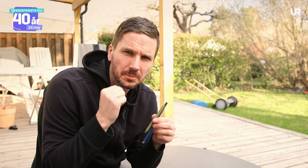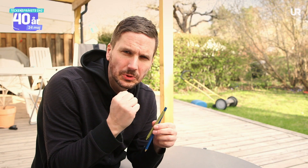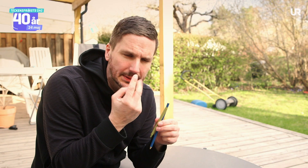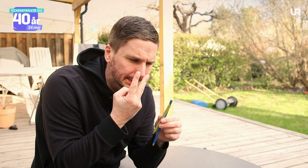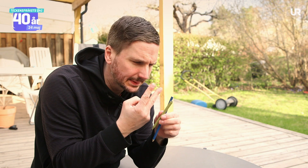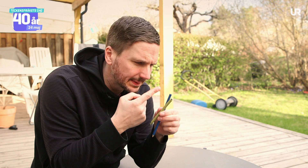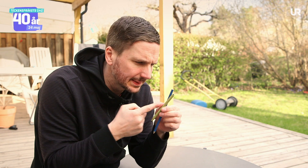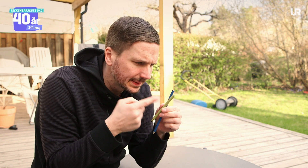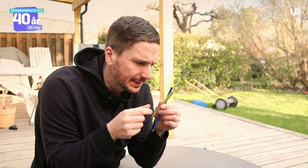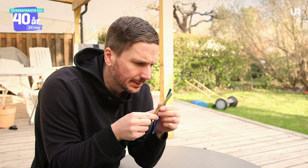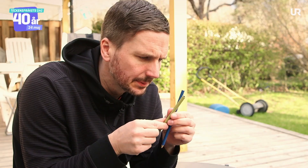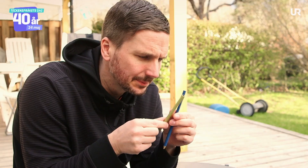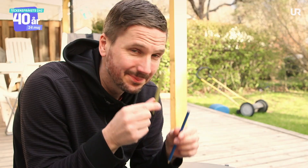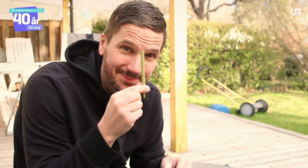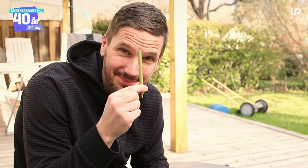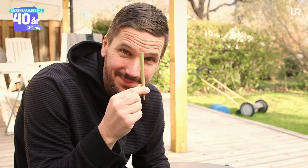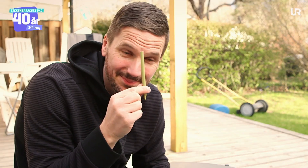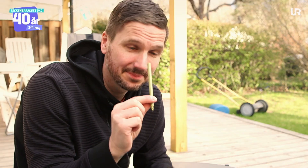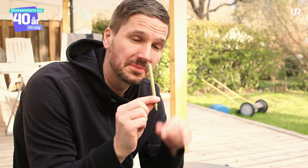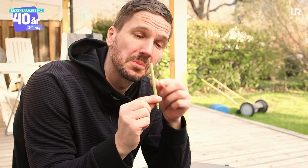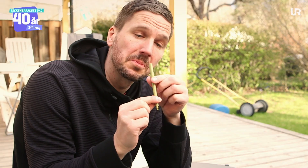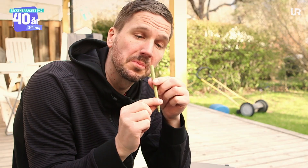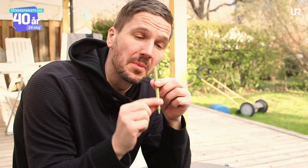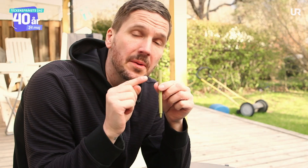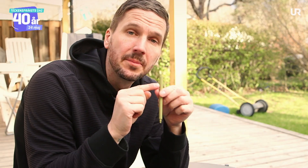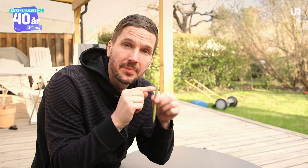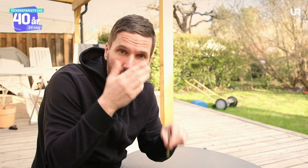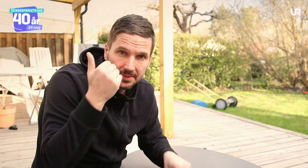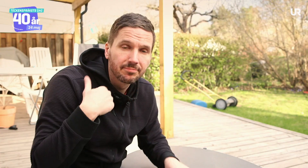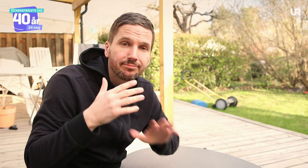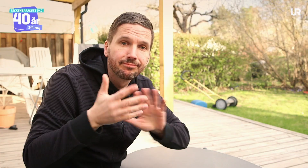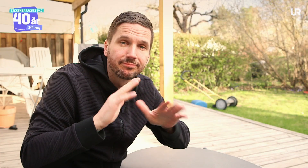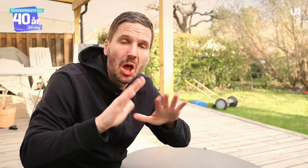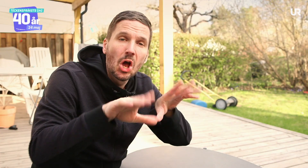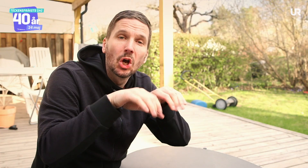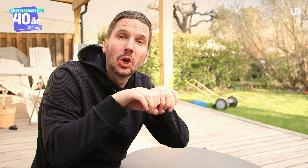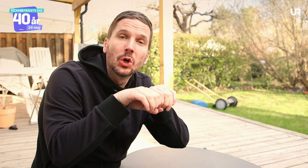Jag måste kolla på pennorna i detalj. Den här pennan. Då kan jag teckna så här.